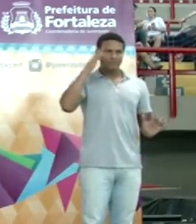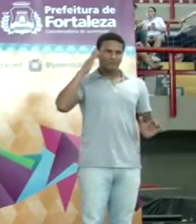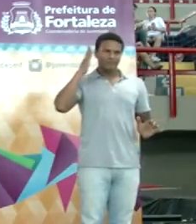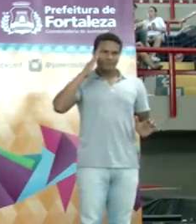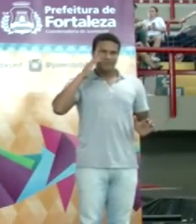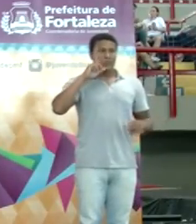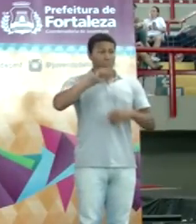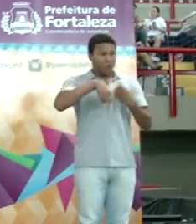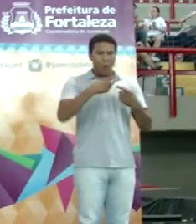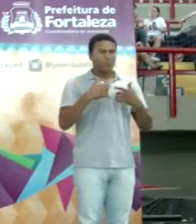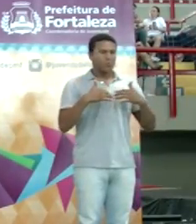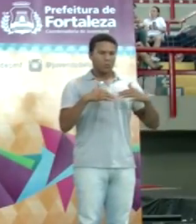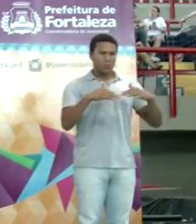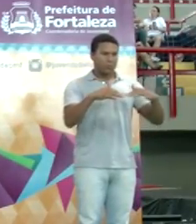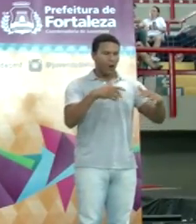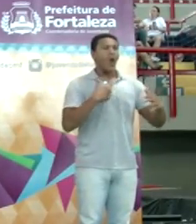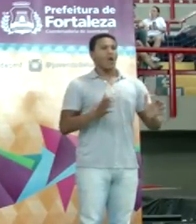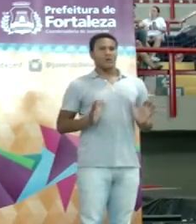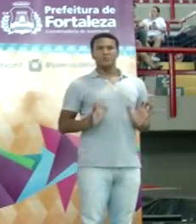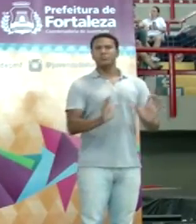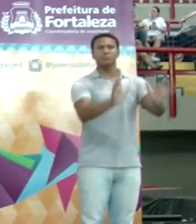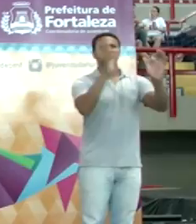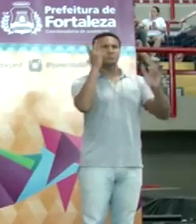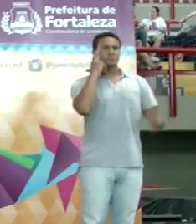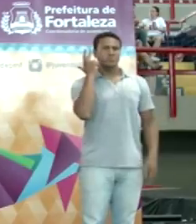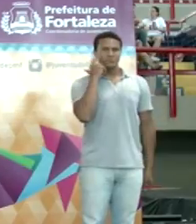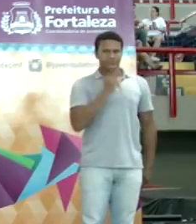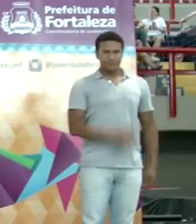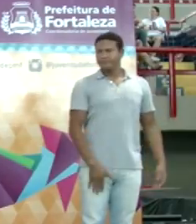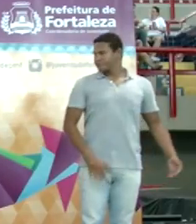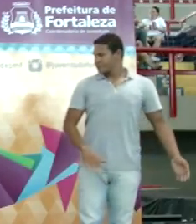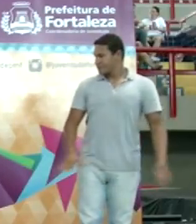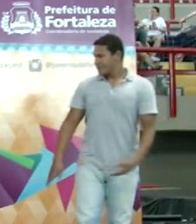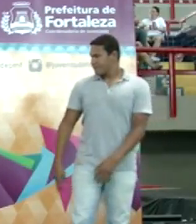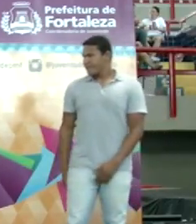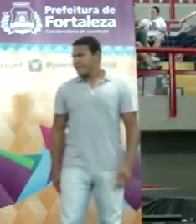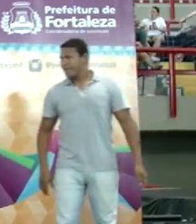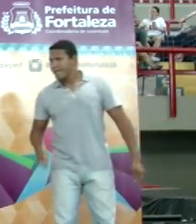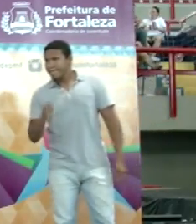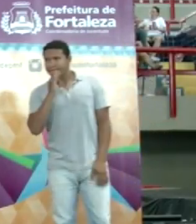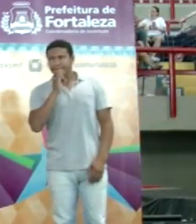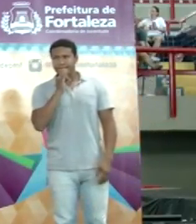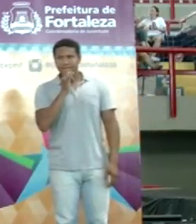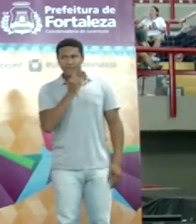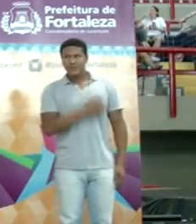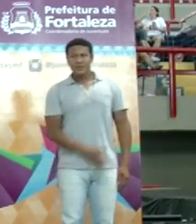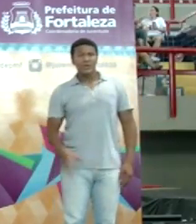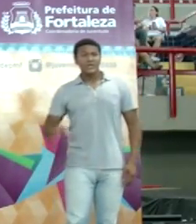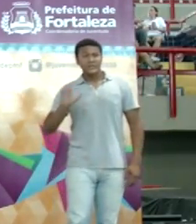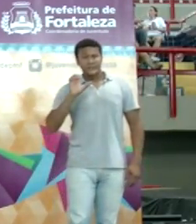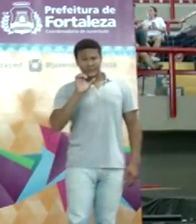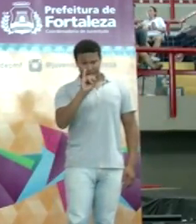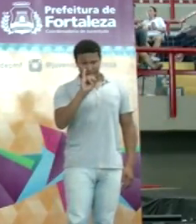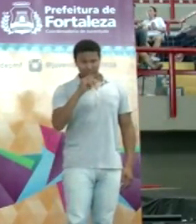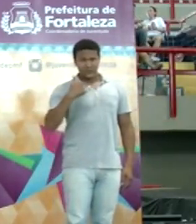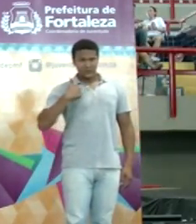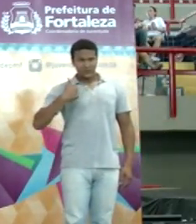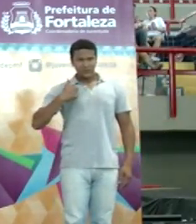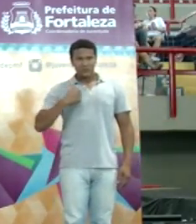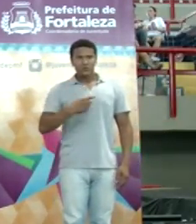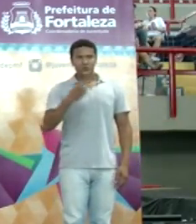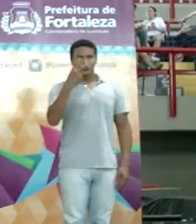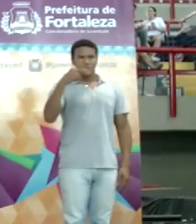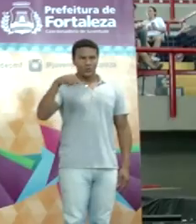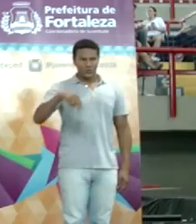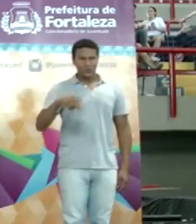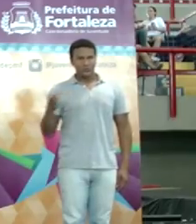Estática é parado. Estática é parado. Aí presta atenção. Se eu estou aplicando 2